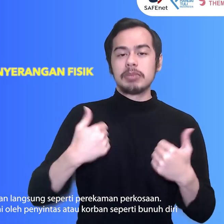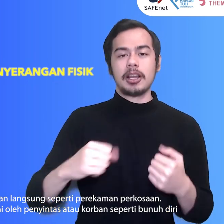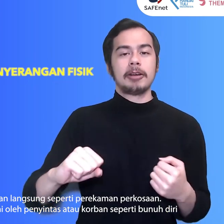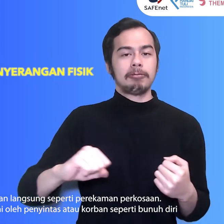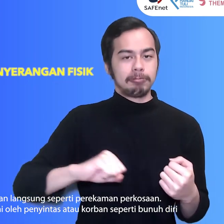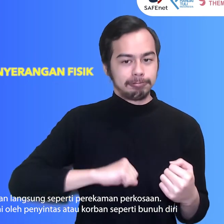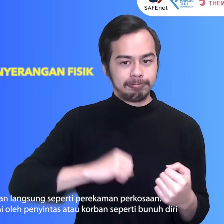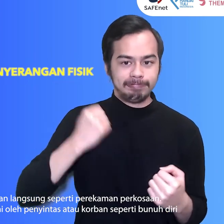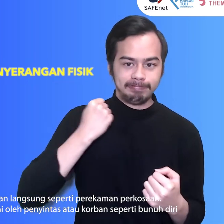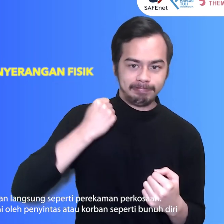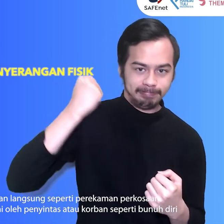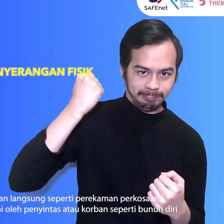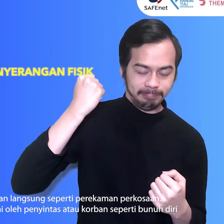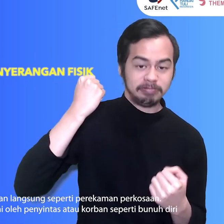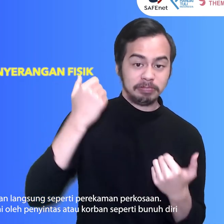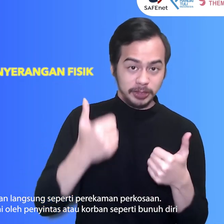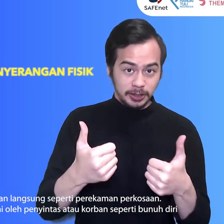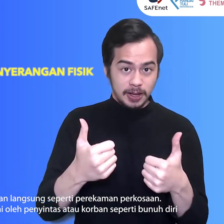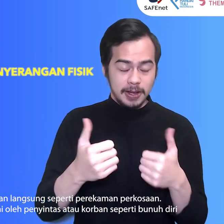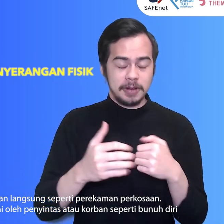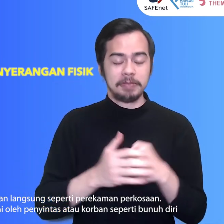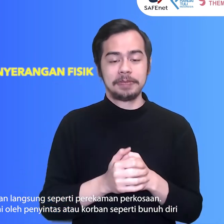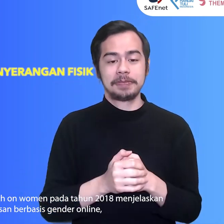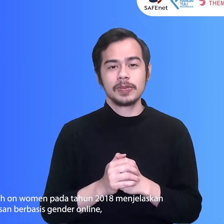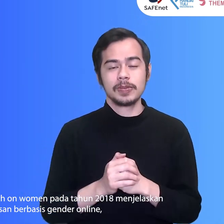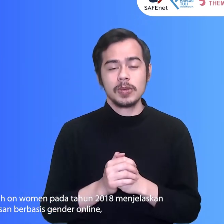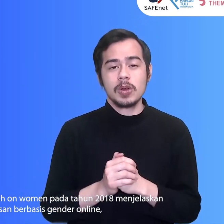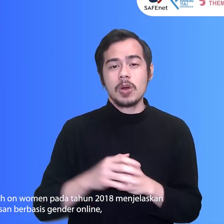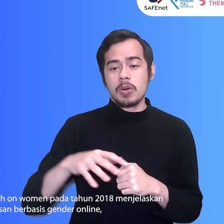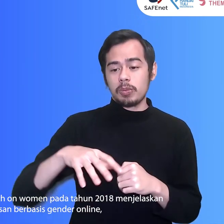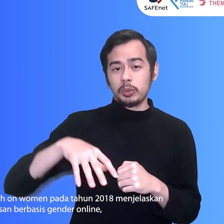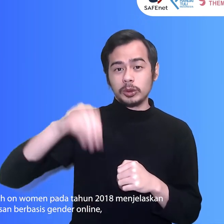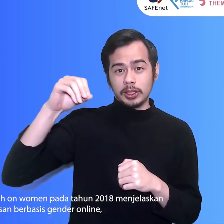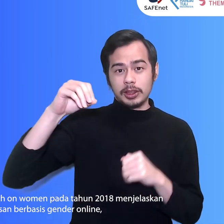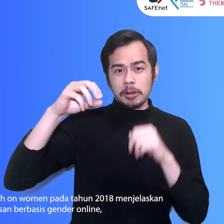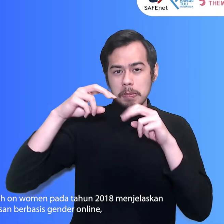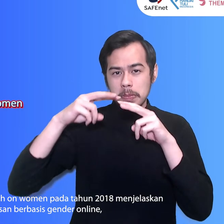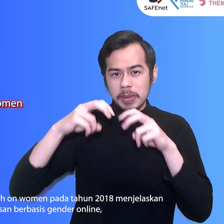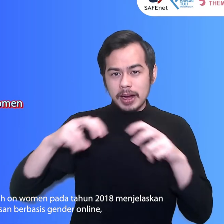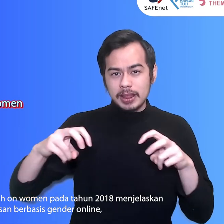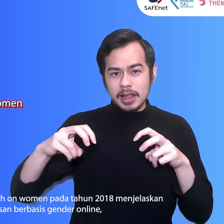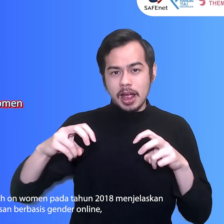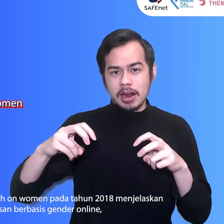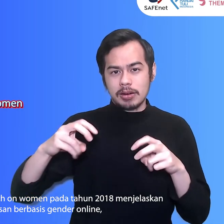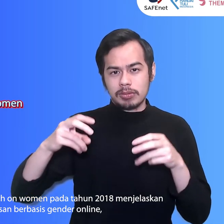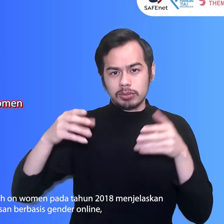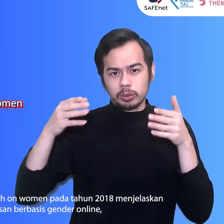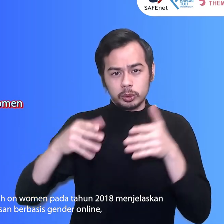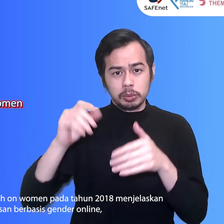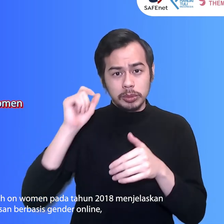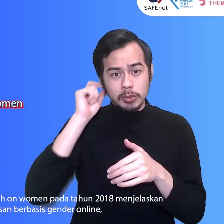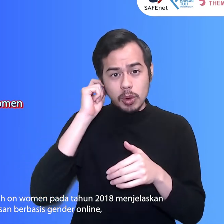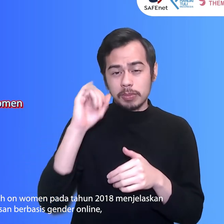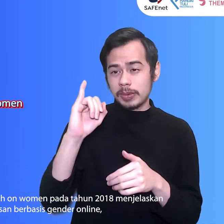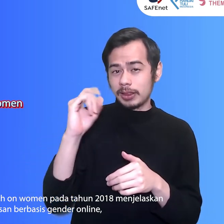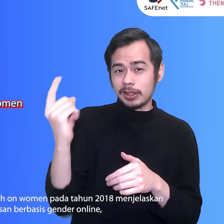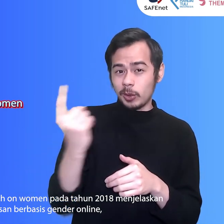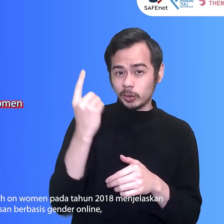Hai International Center for research on women pada tahun 2018 menjelaskan terkait kekerasan berbasis